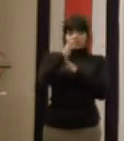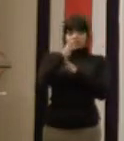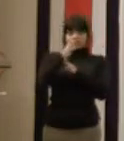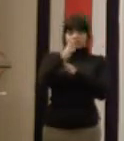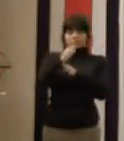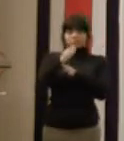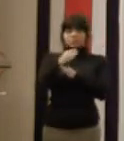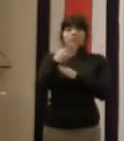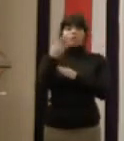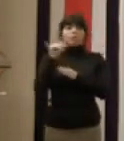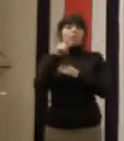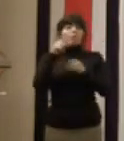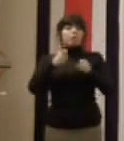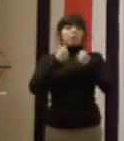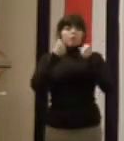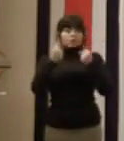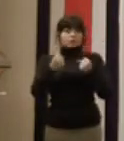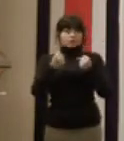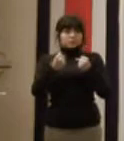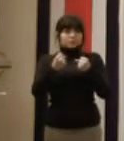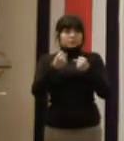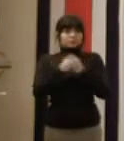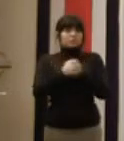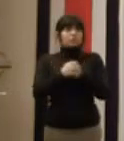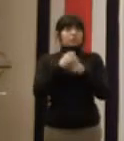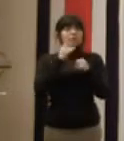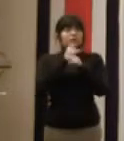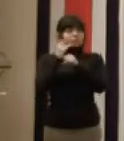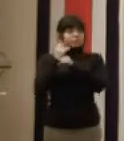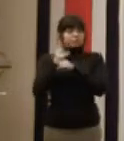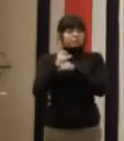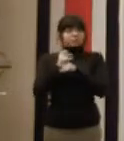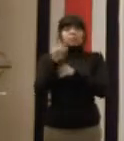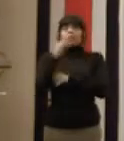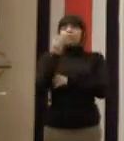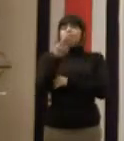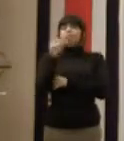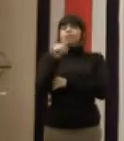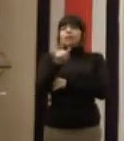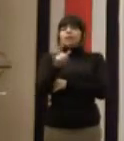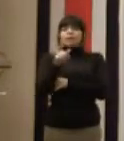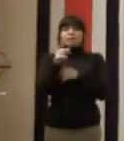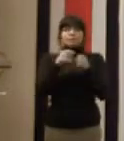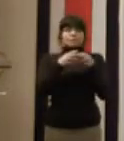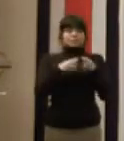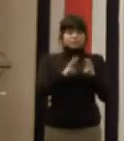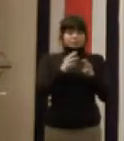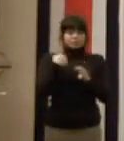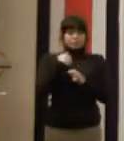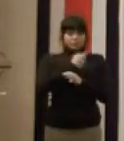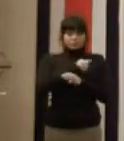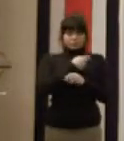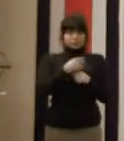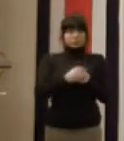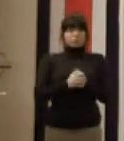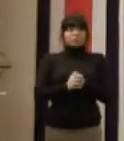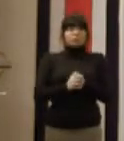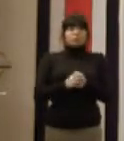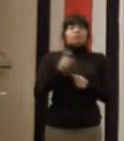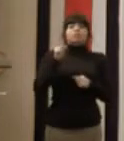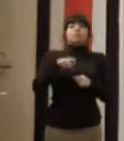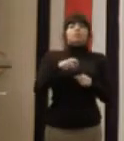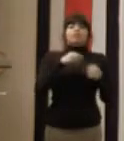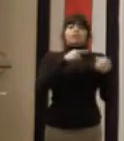un fortalecimiento de la regionalización. De manera que con estas medidas nosotros